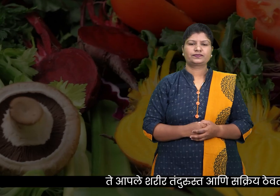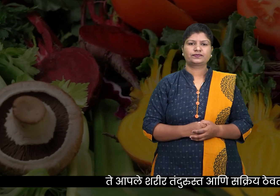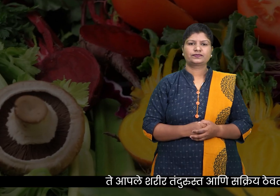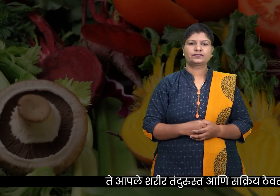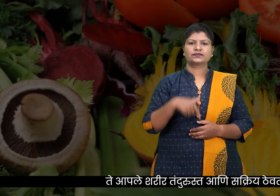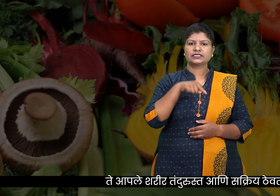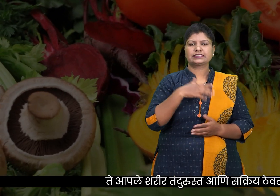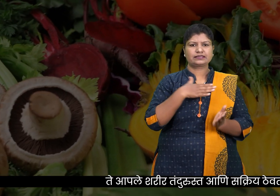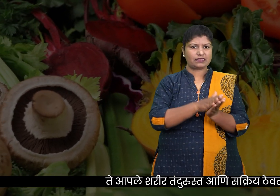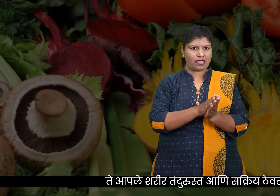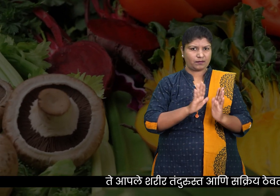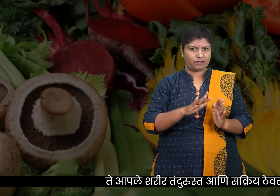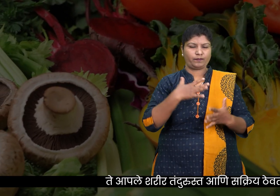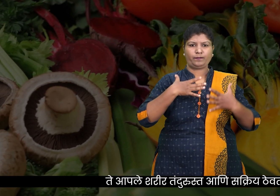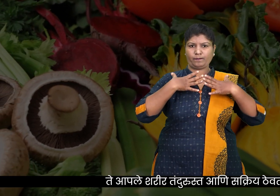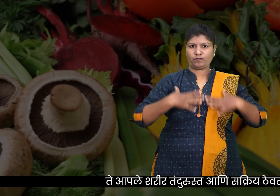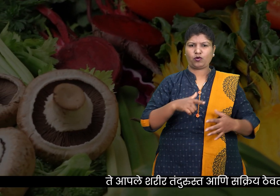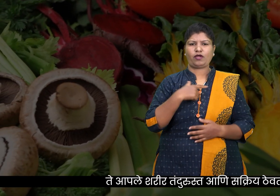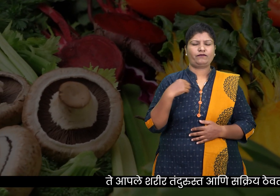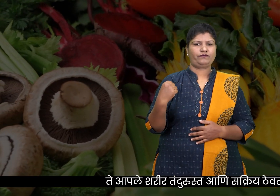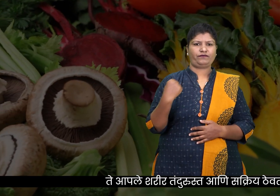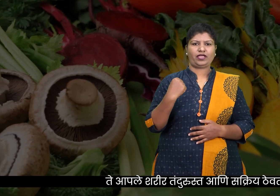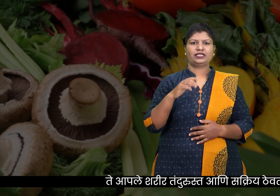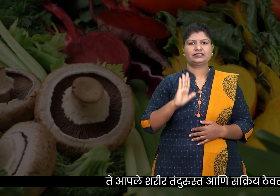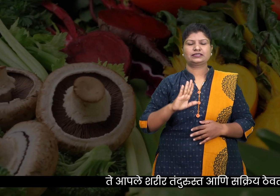ते आपले शरीर तंदुरुस्त आणि सक्रिय ठेवतात.